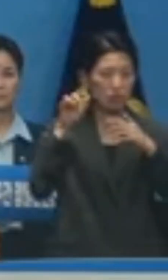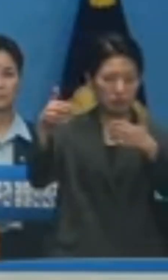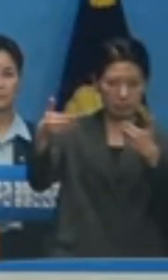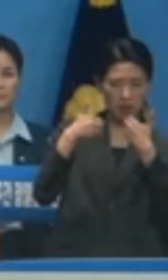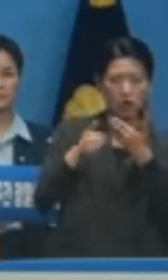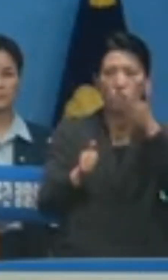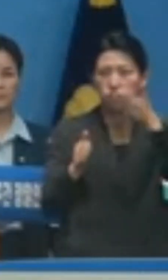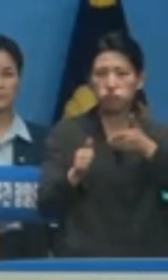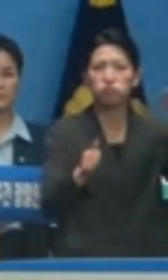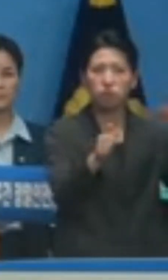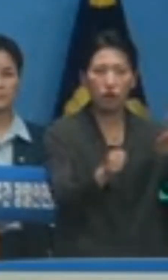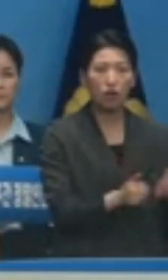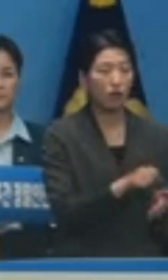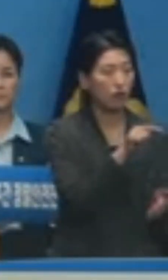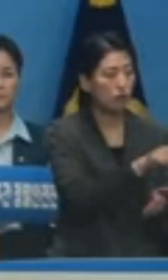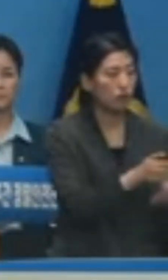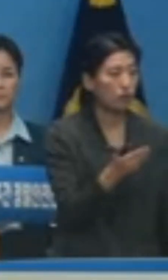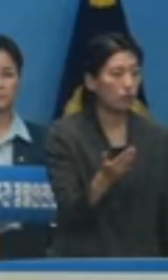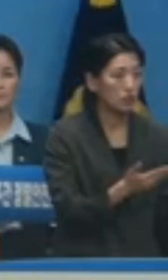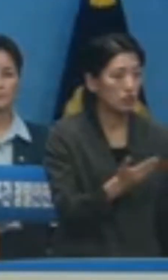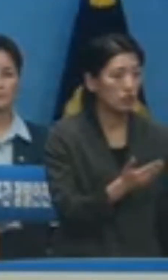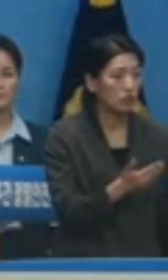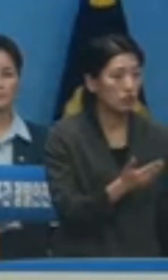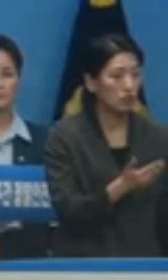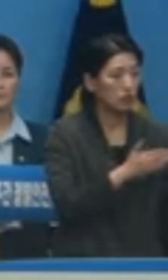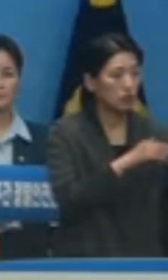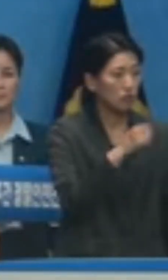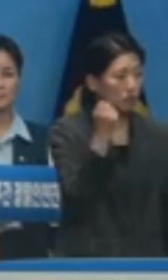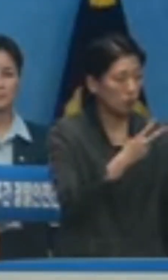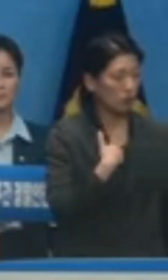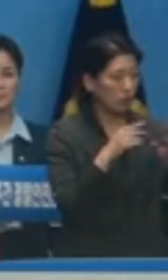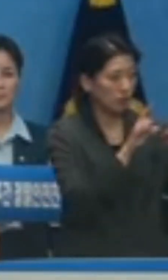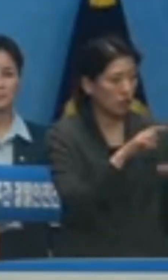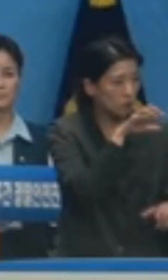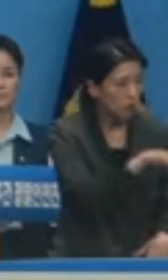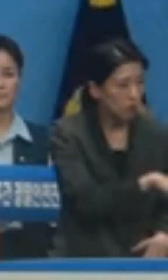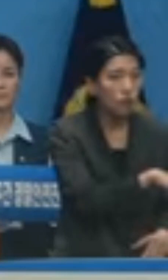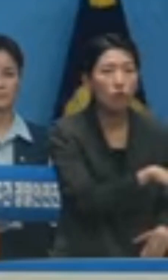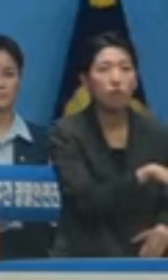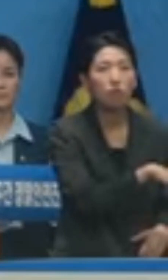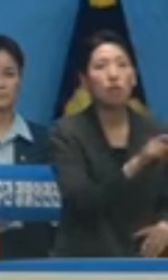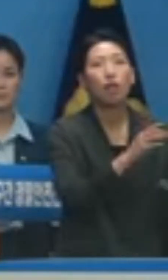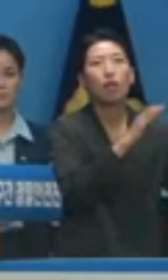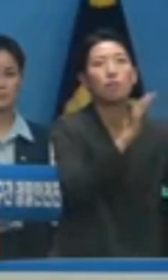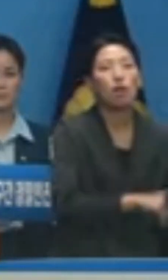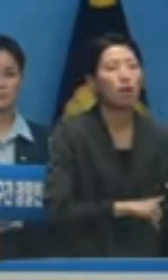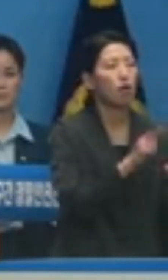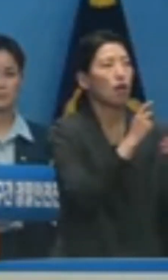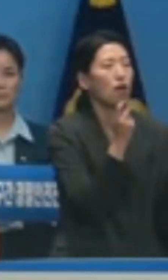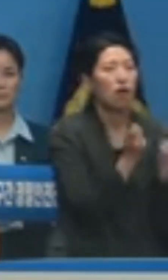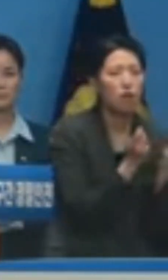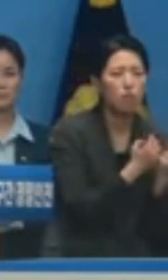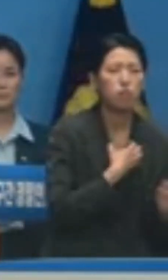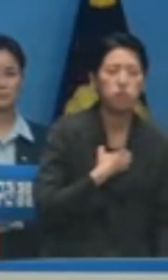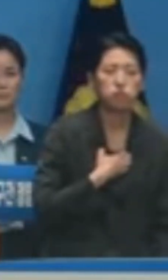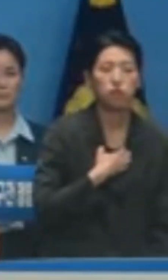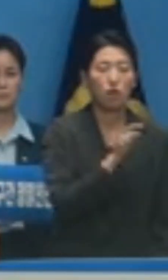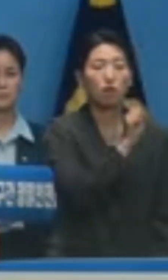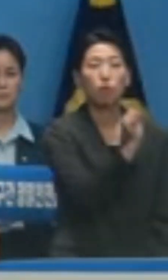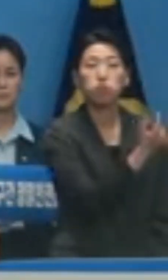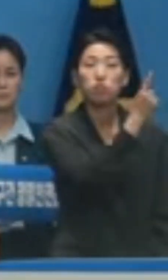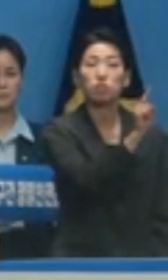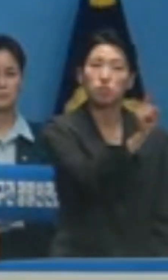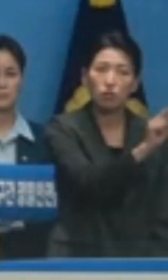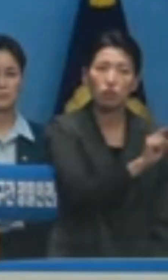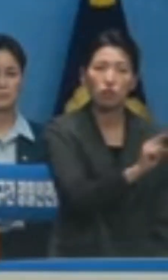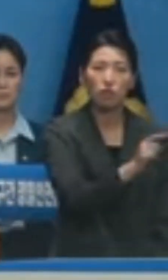상투를 잃고 하루하루 불안함에 떠는 국민들이 있습니다. 철저한 진상조사와 원인규명, 사고